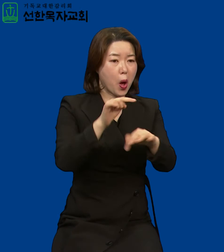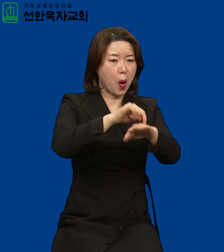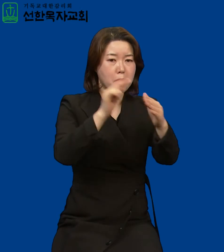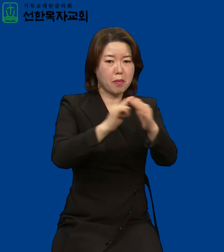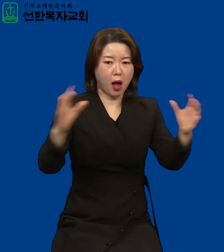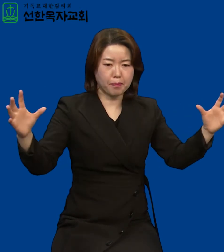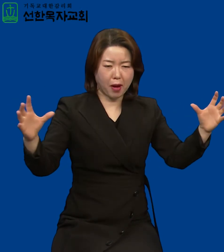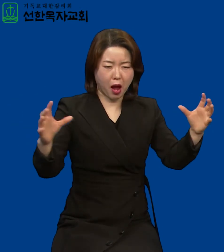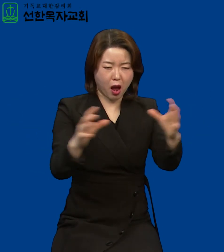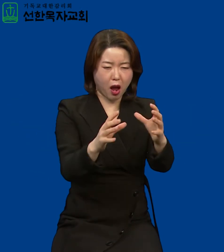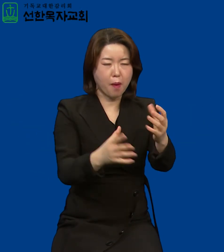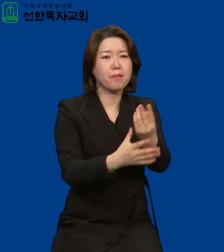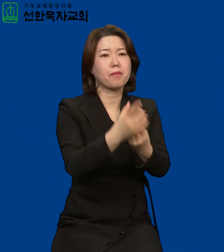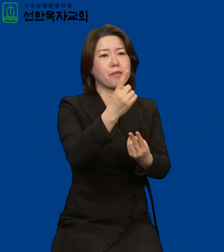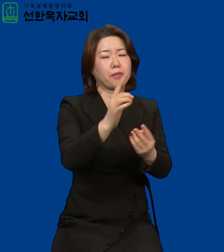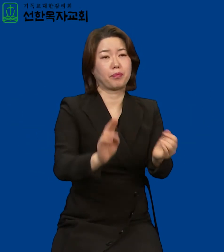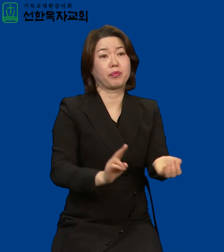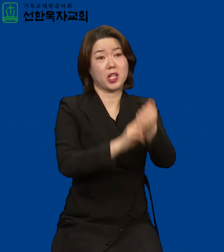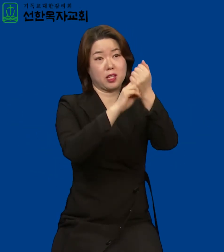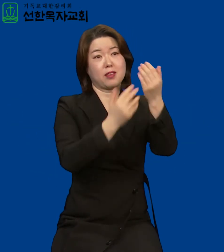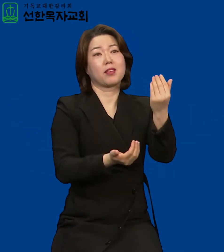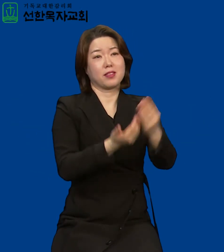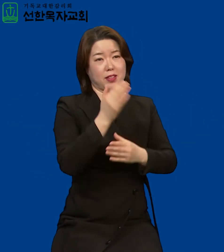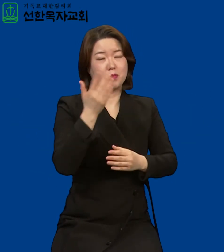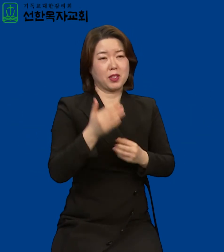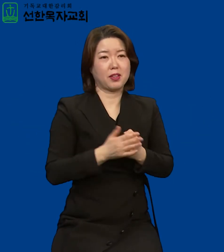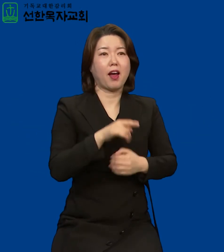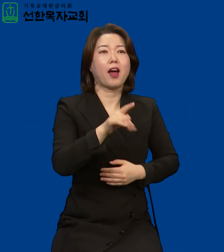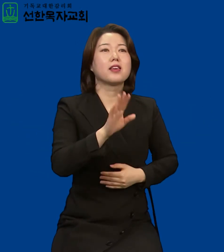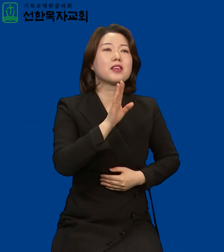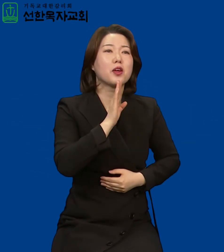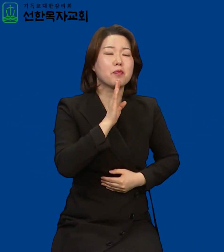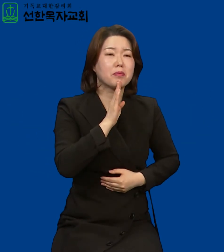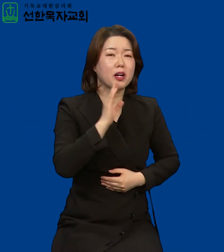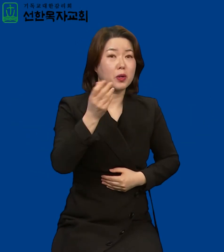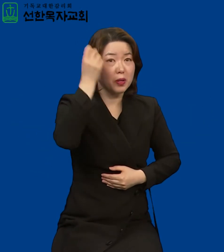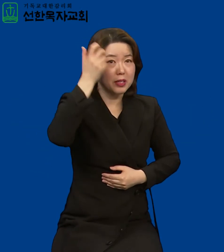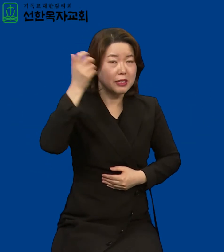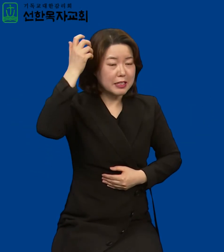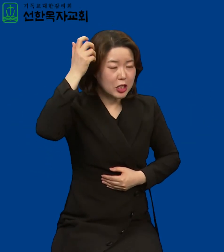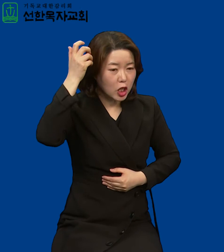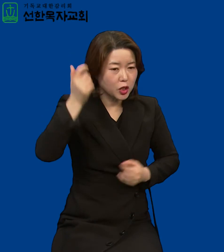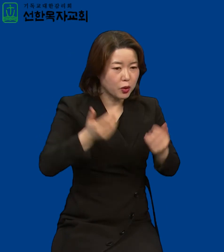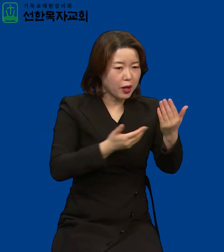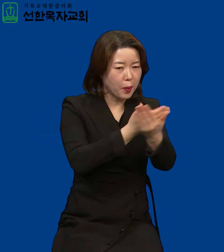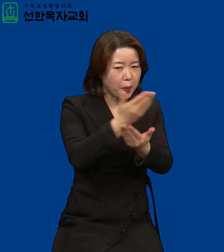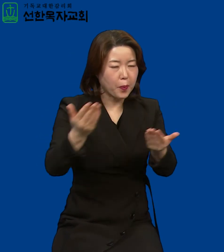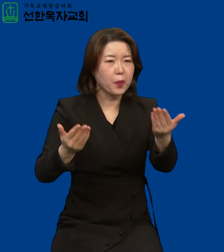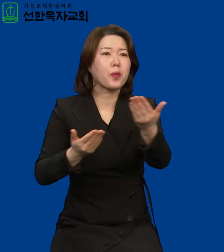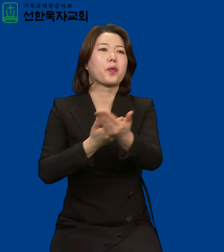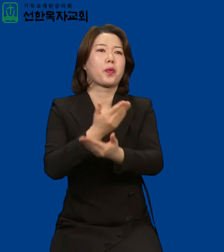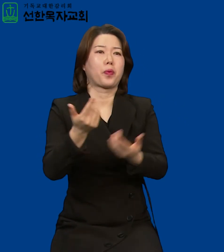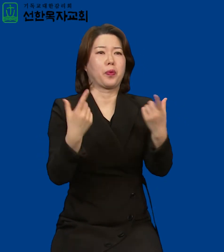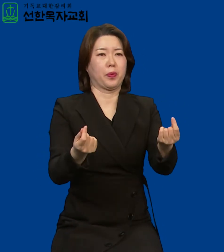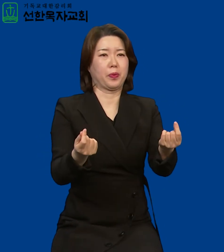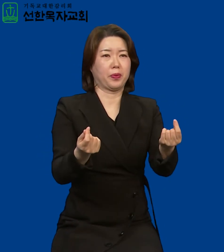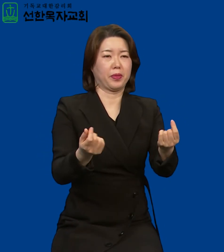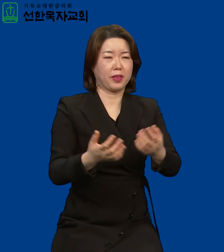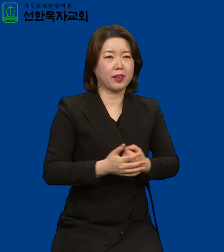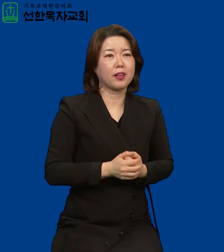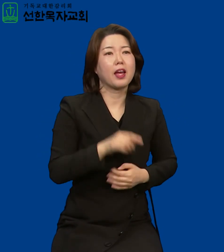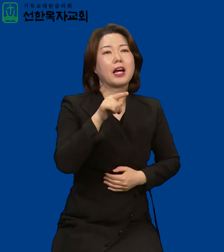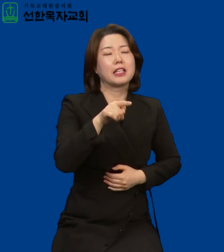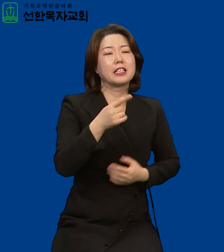하나 되는 기적이 일어난다는 거예요. 이게 바로 성령의 사귐, 성령의 교통하심이에요.